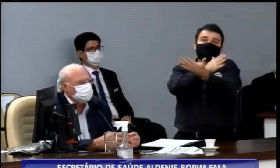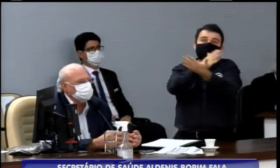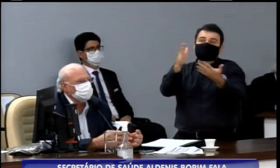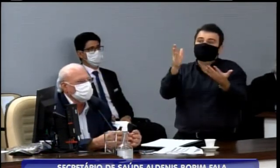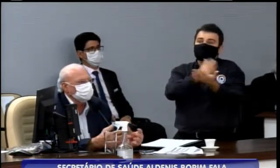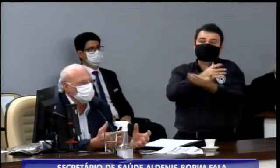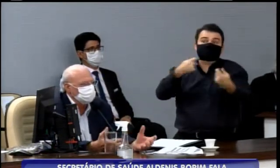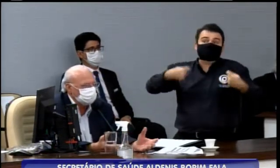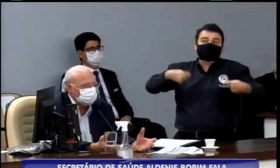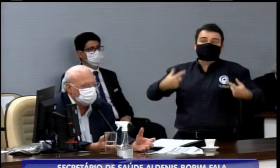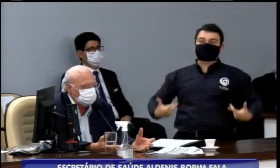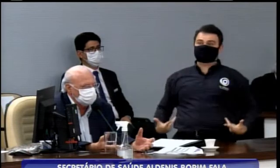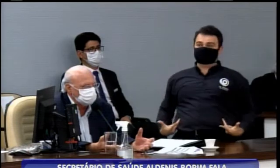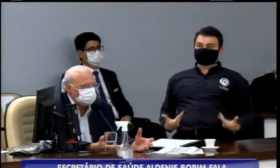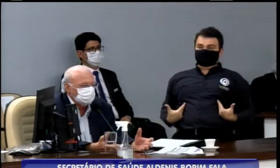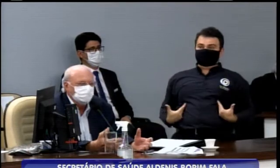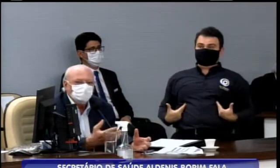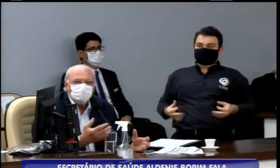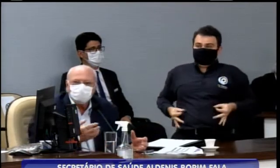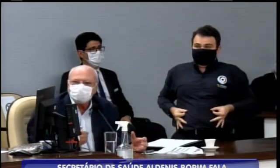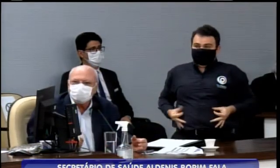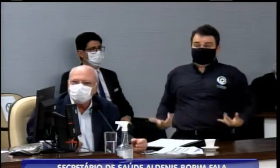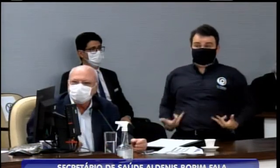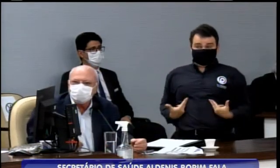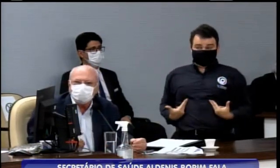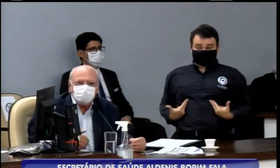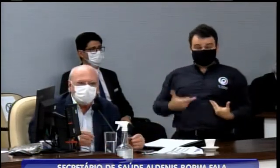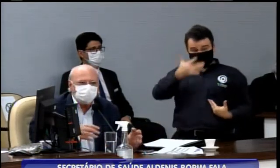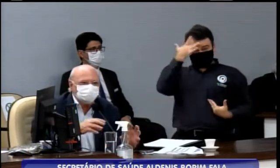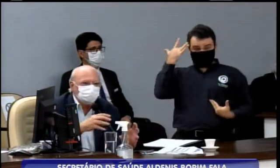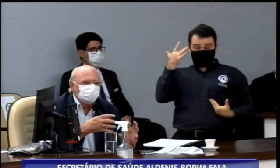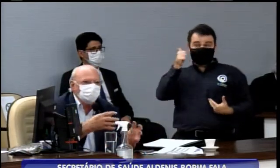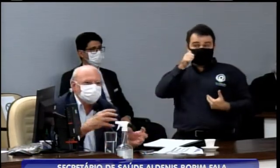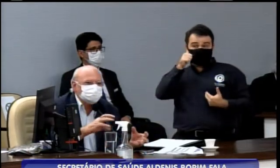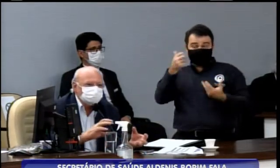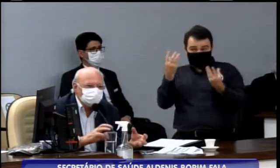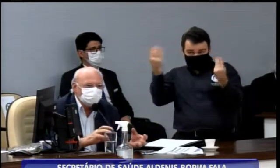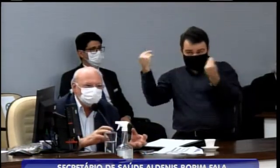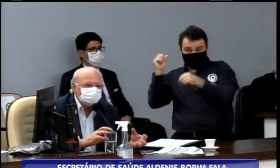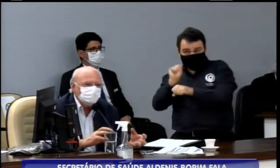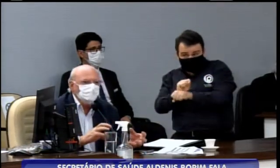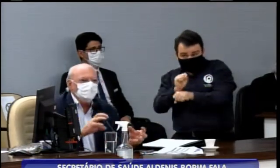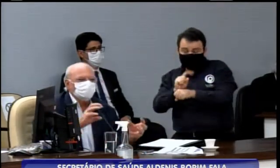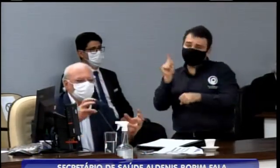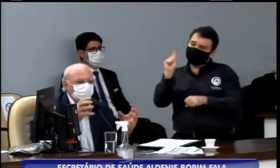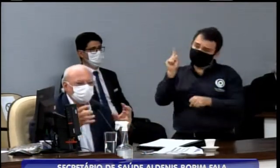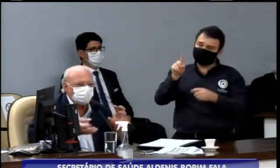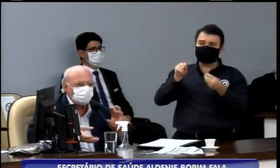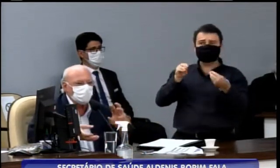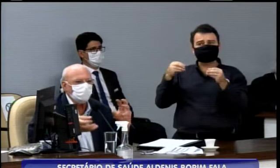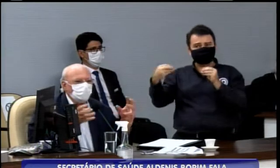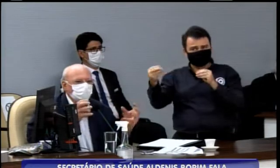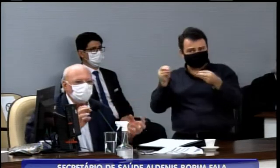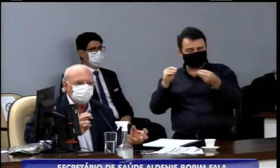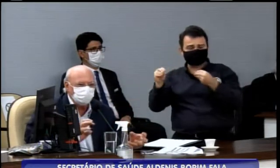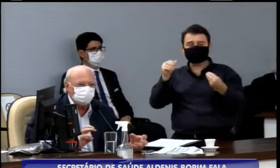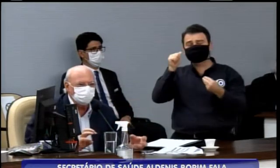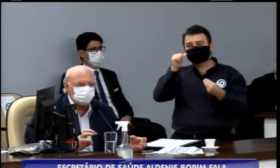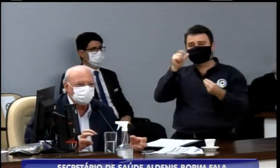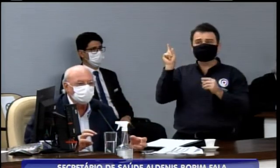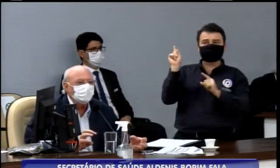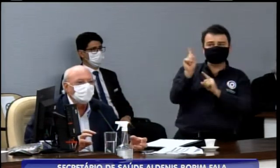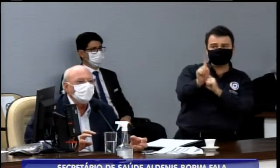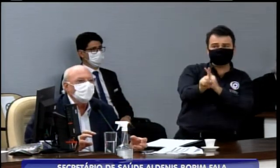Nós não temos uma fila muito grande. Então, elas são flexíveis. Você pode trocar uma